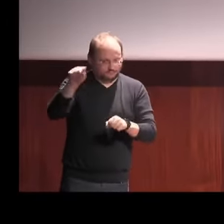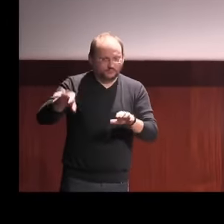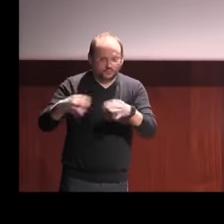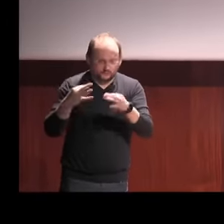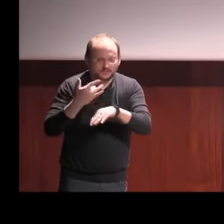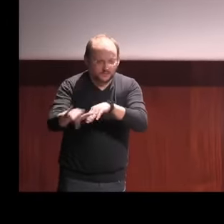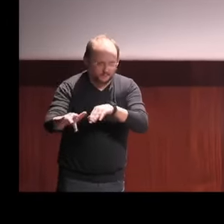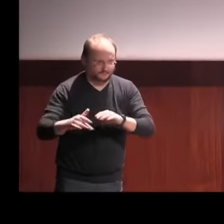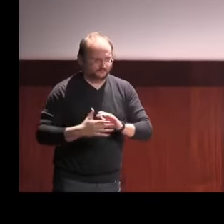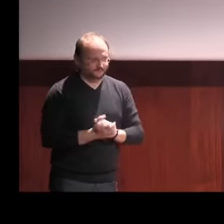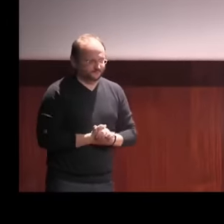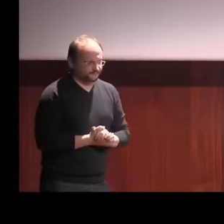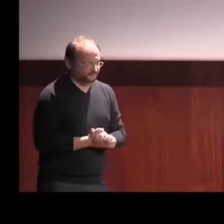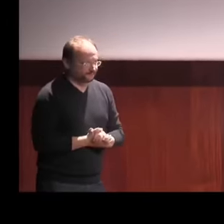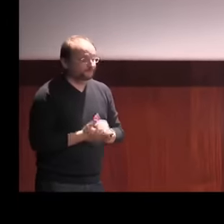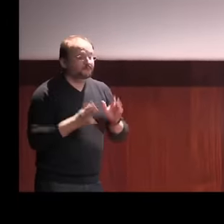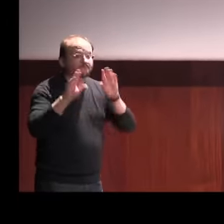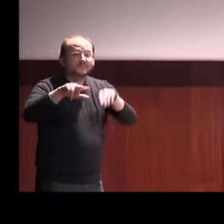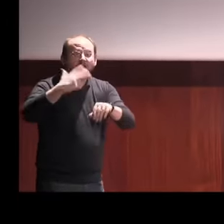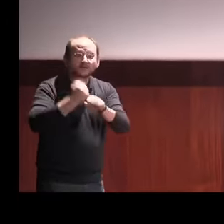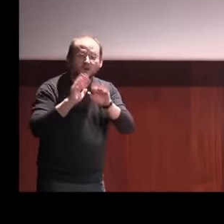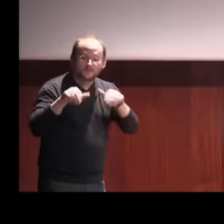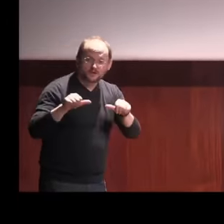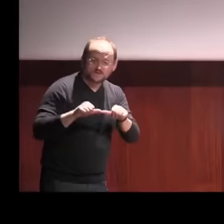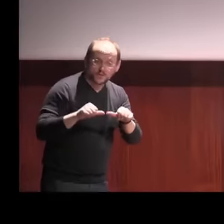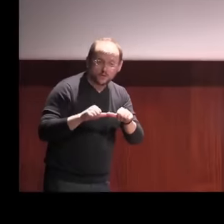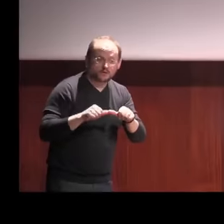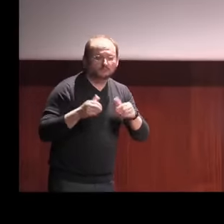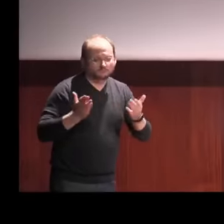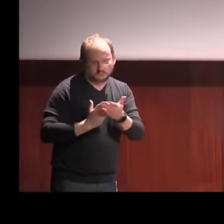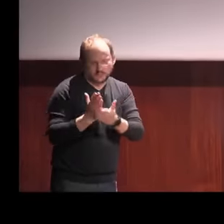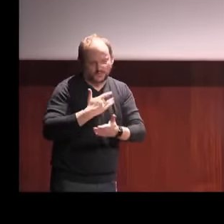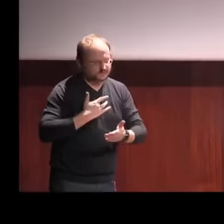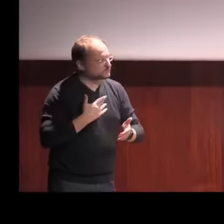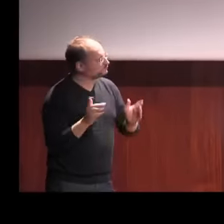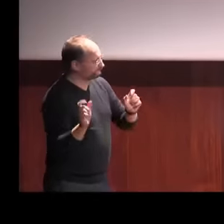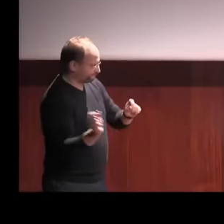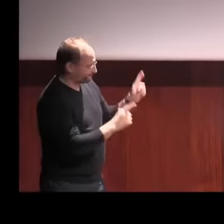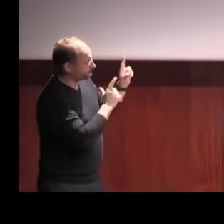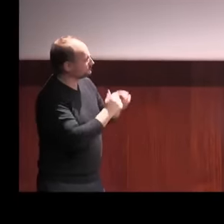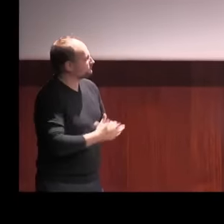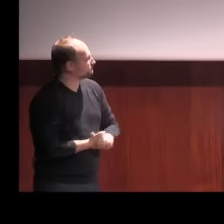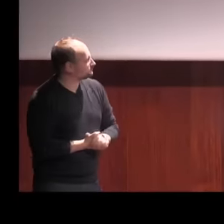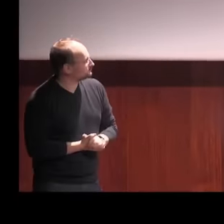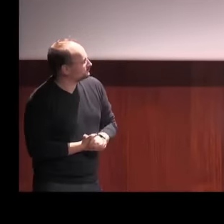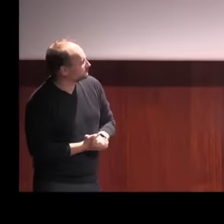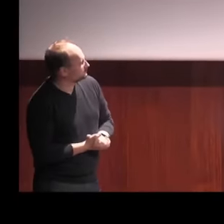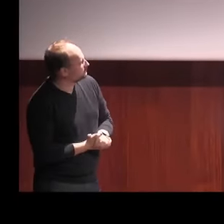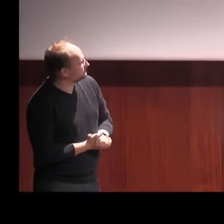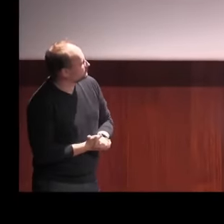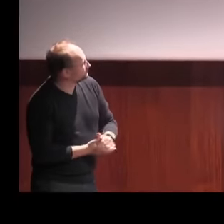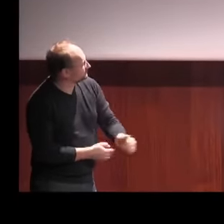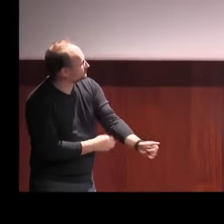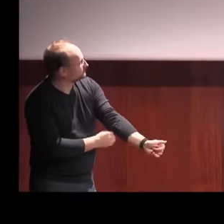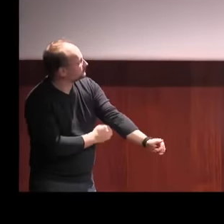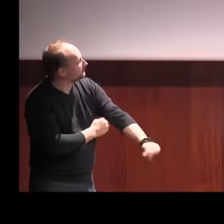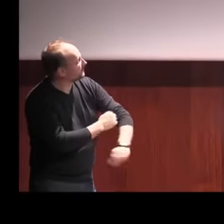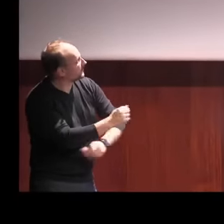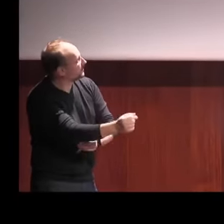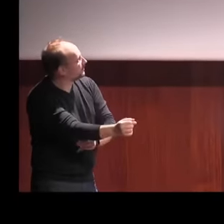et de chiffonnier, donc. Et bon, c'est quelque chose qu'on a découvert assez tard et on va voir après ce qu'il est